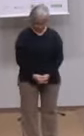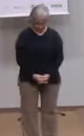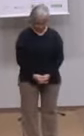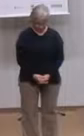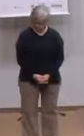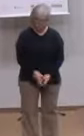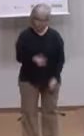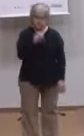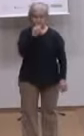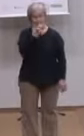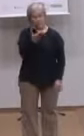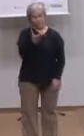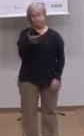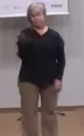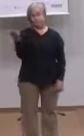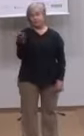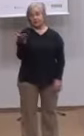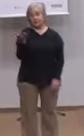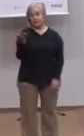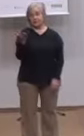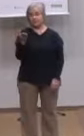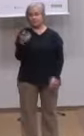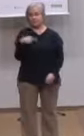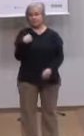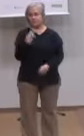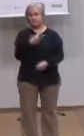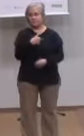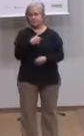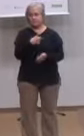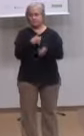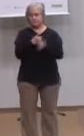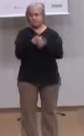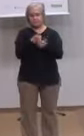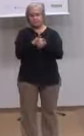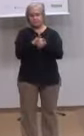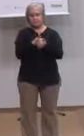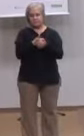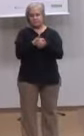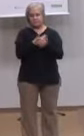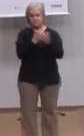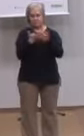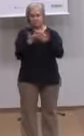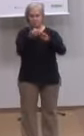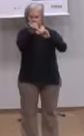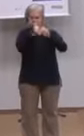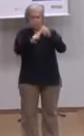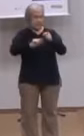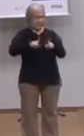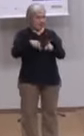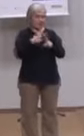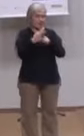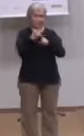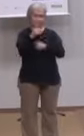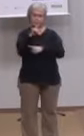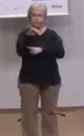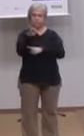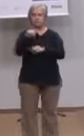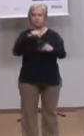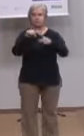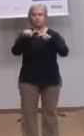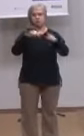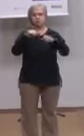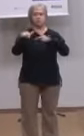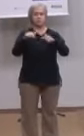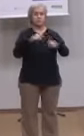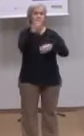Pois bem, pessoal, estamos aí finalizando mais um dia de trabalho